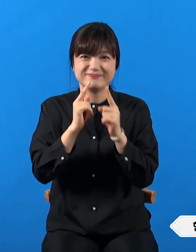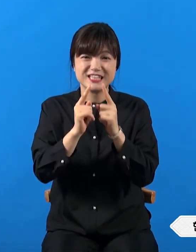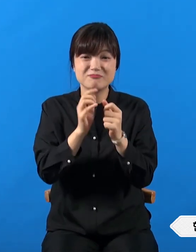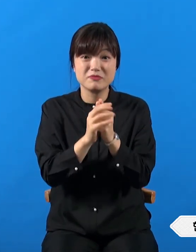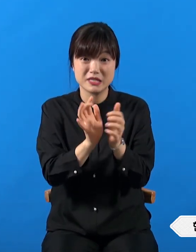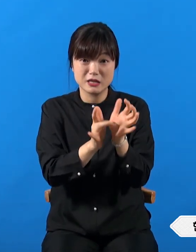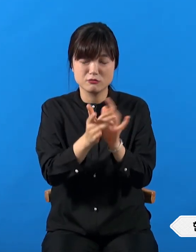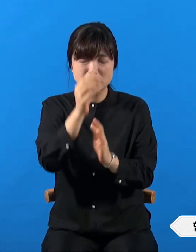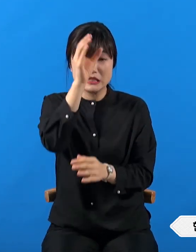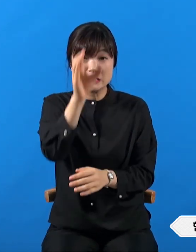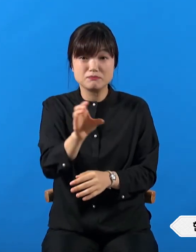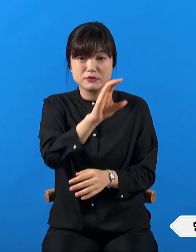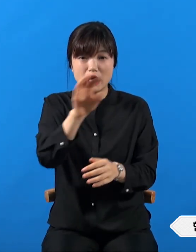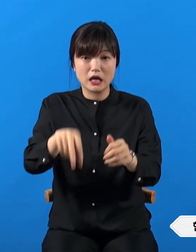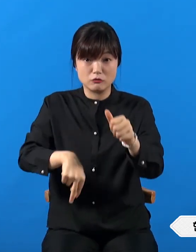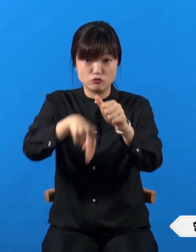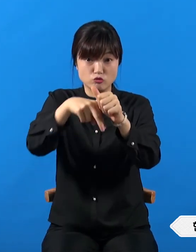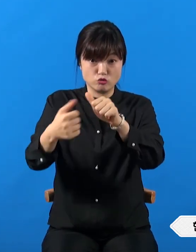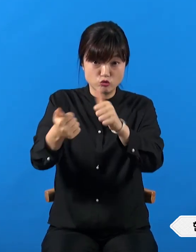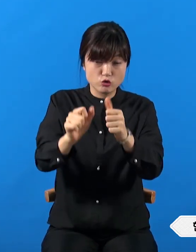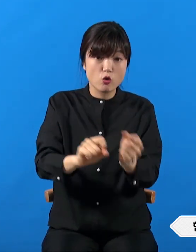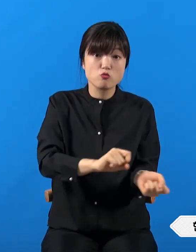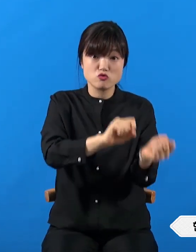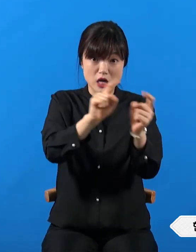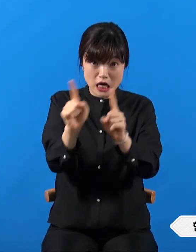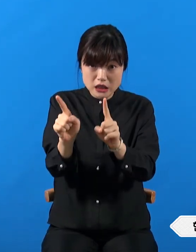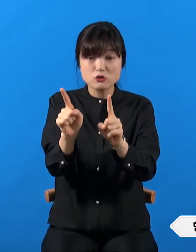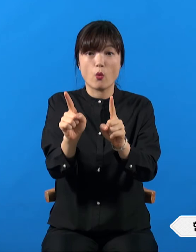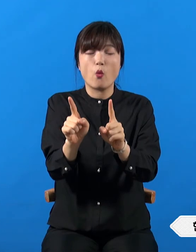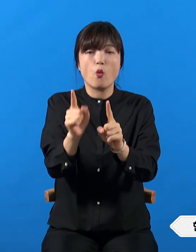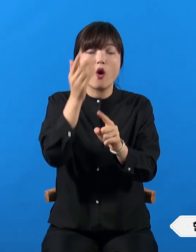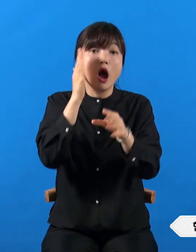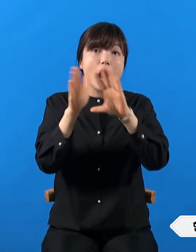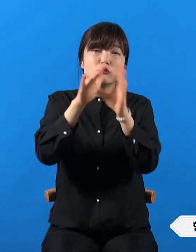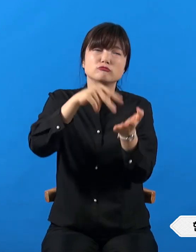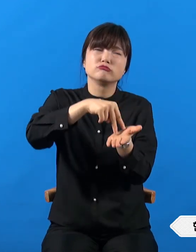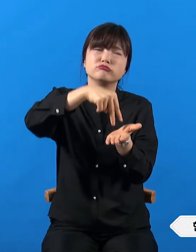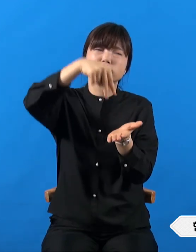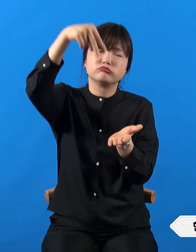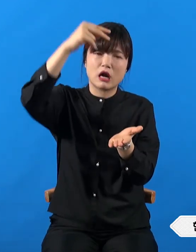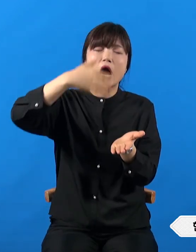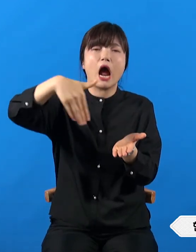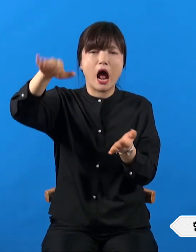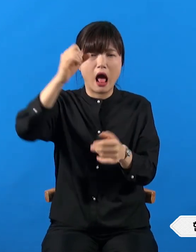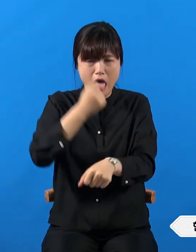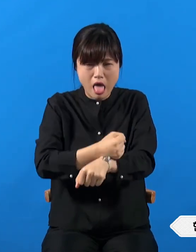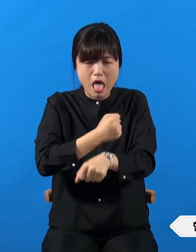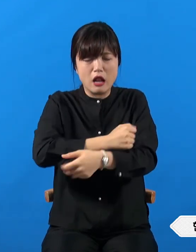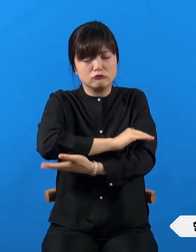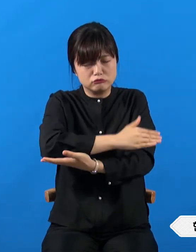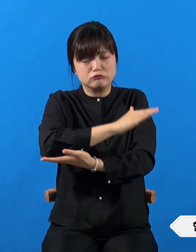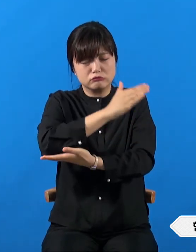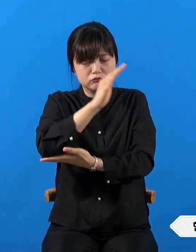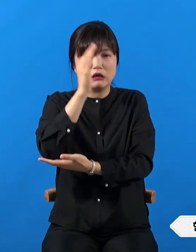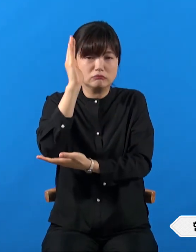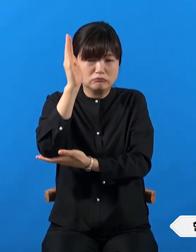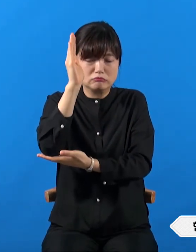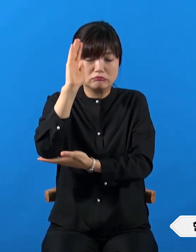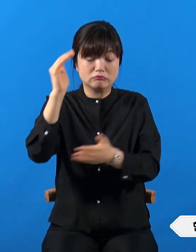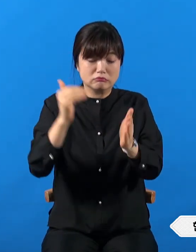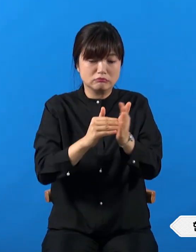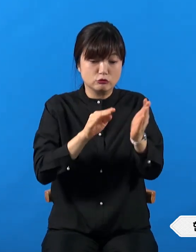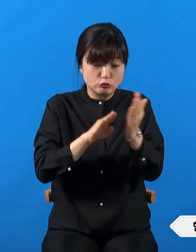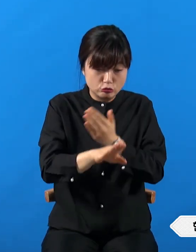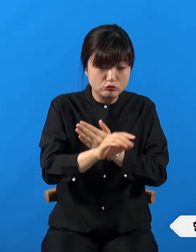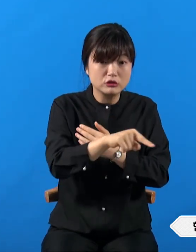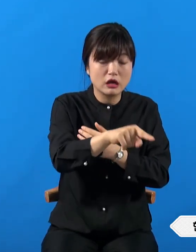말씀입니다. 예수님이 십자가에 죽으시고 부활하시고 그리고 하늘로 승천해 가셔야 된다고 말씀하니까 제자들이